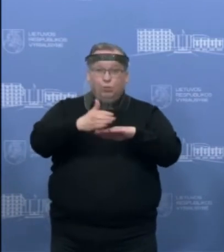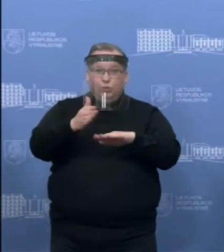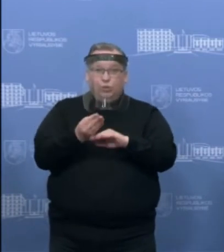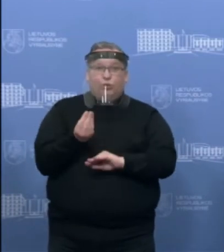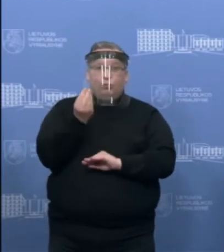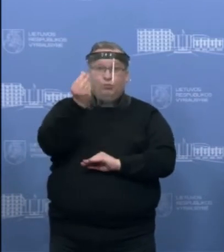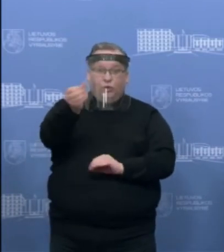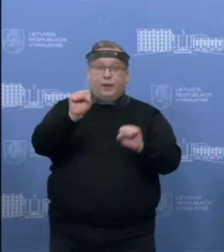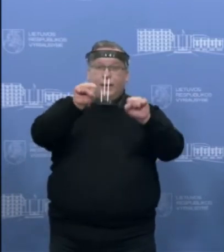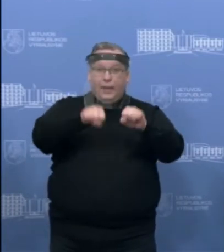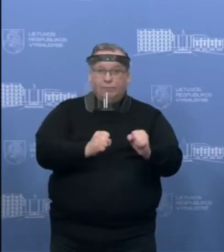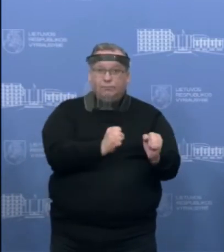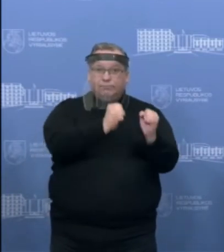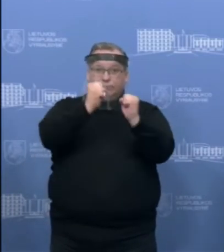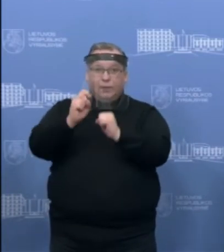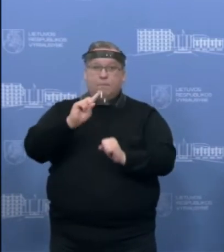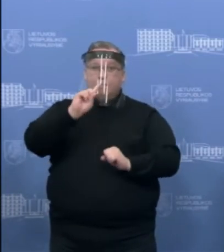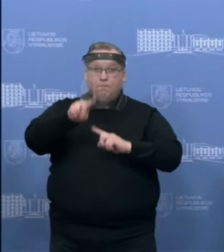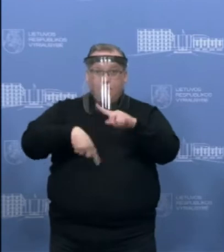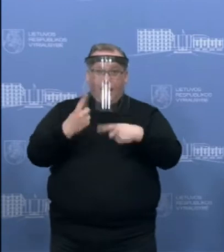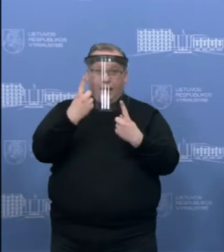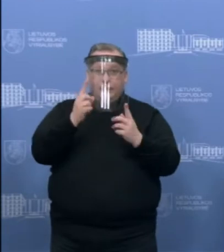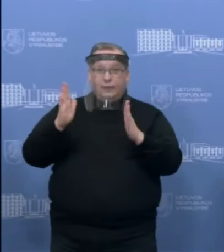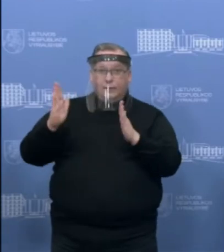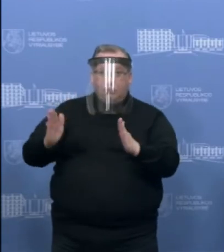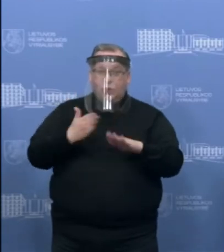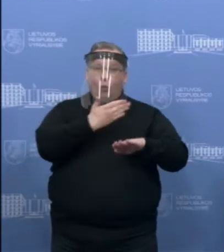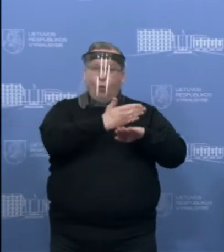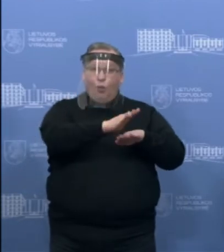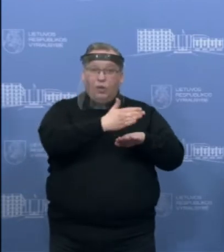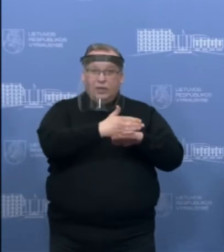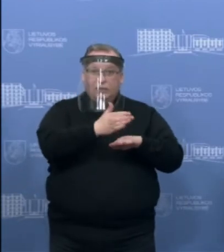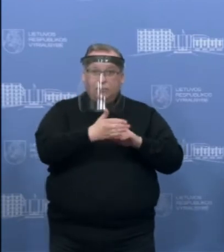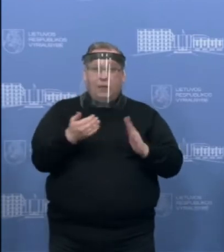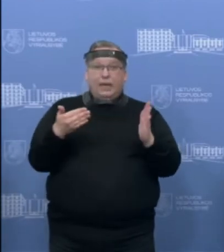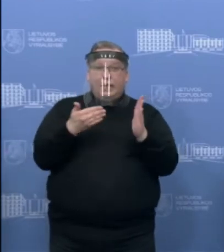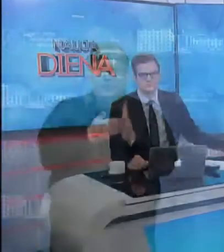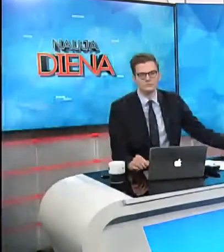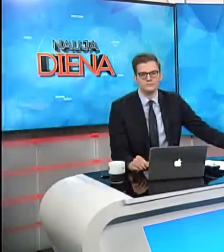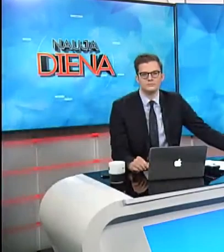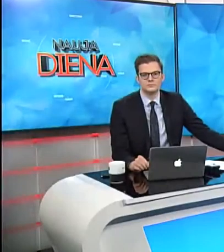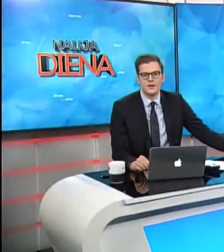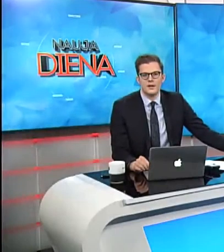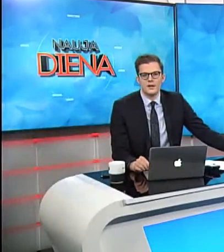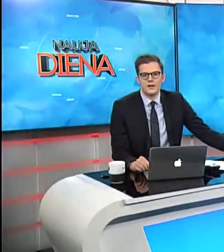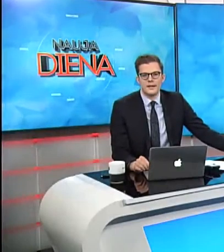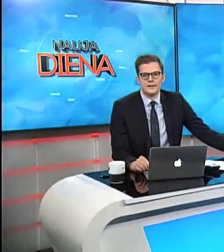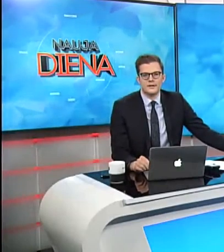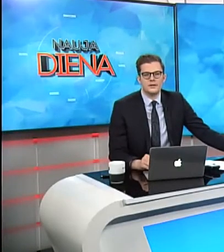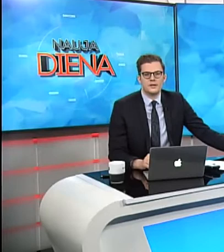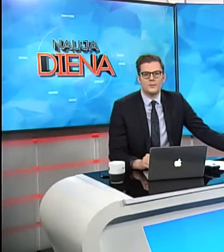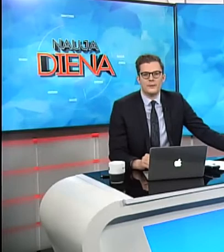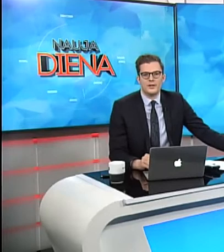įmokos atidėti iki 1 metų, o leasingo ir vartojimo kreditų iki 1,5 metų.